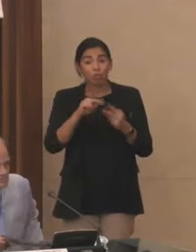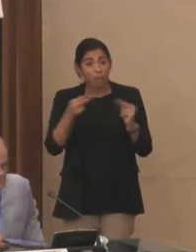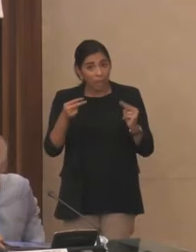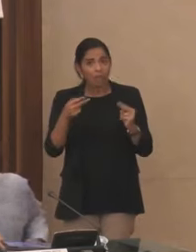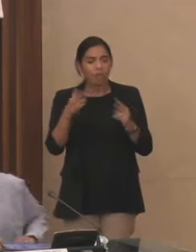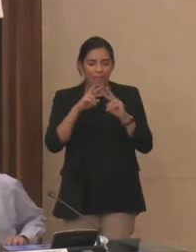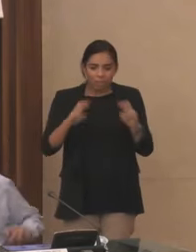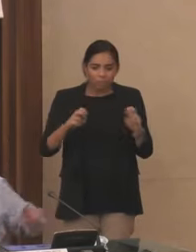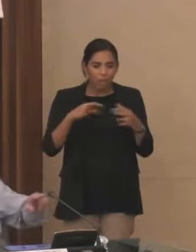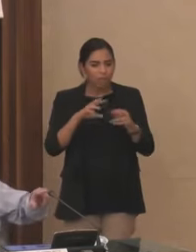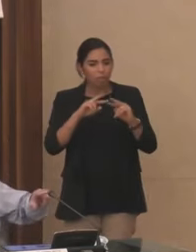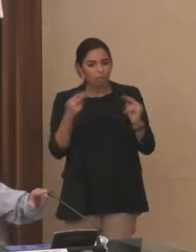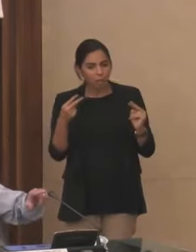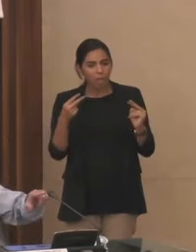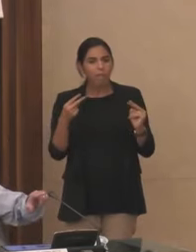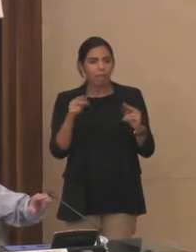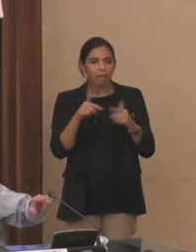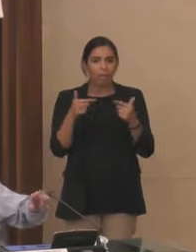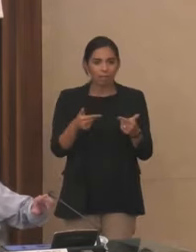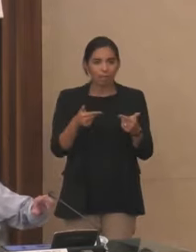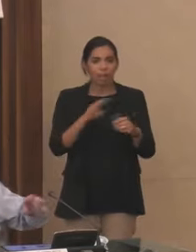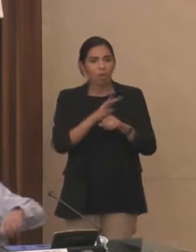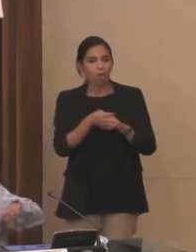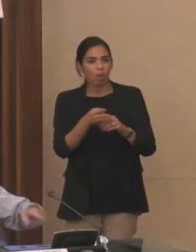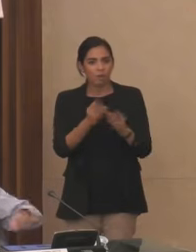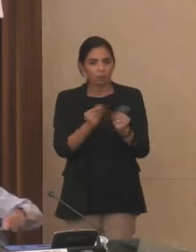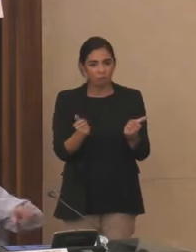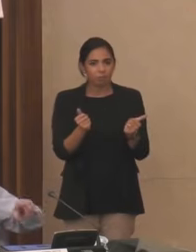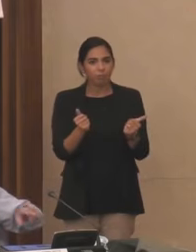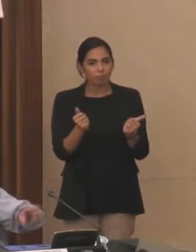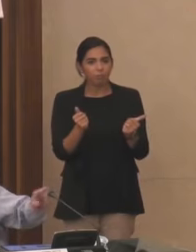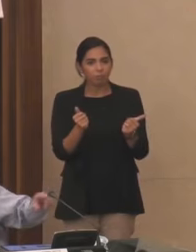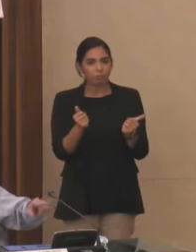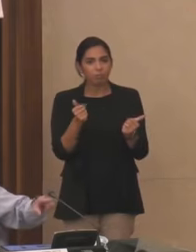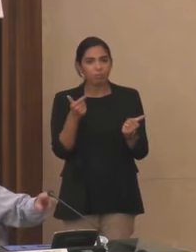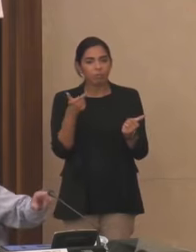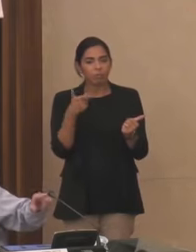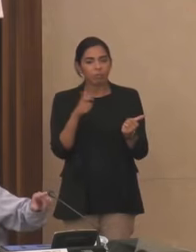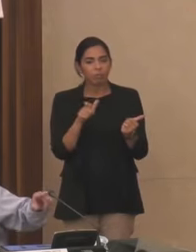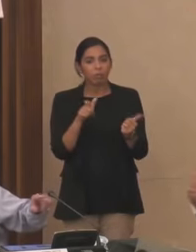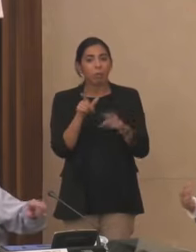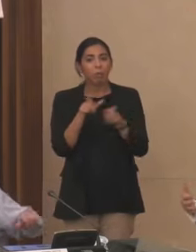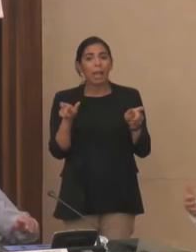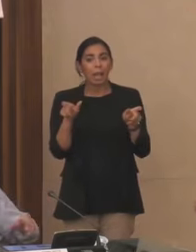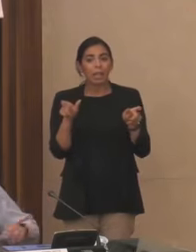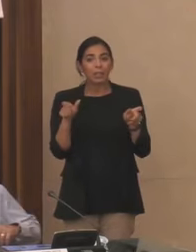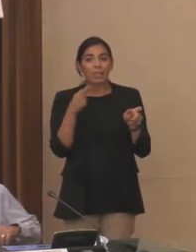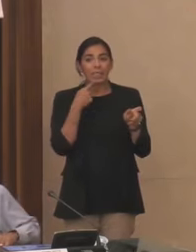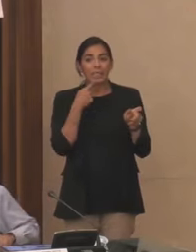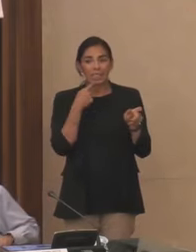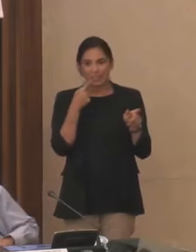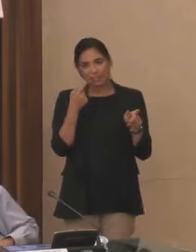mette a rischio il Covid, che fa trasformare nelle persone predisposte che hanno uno o più